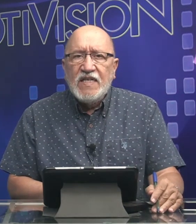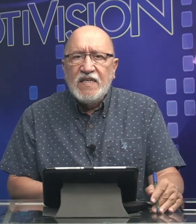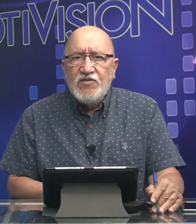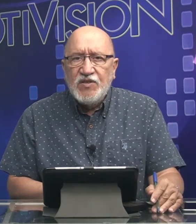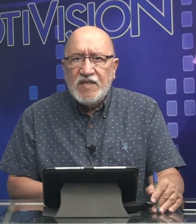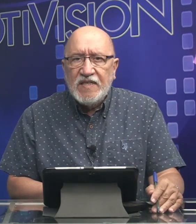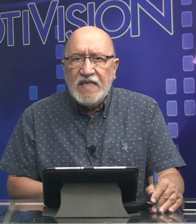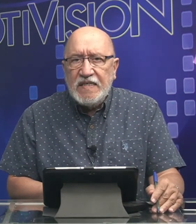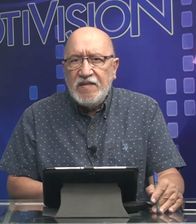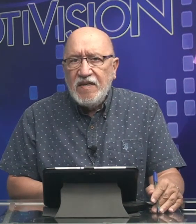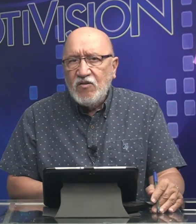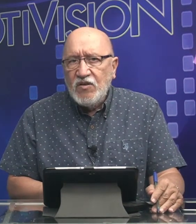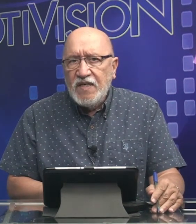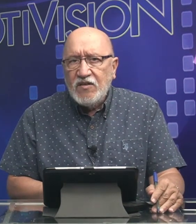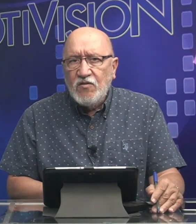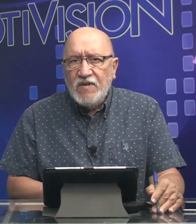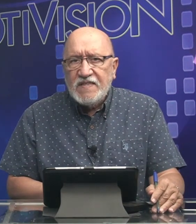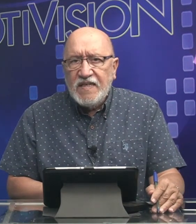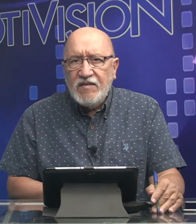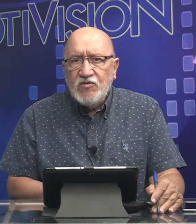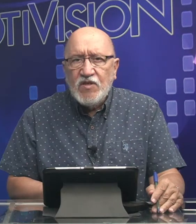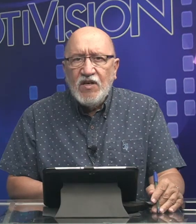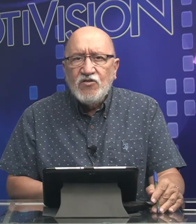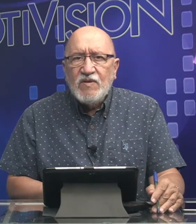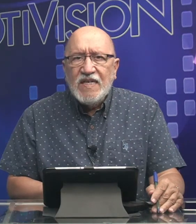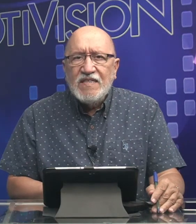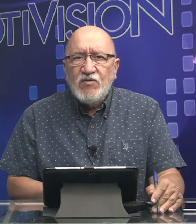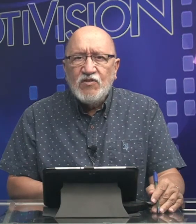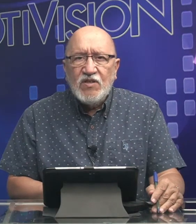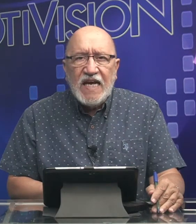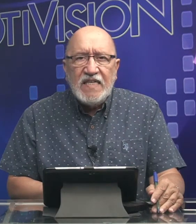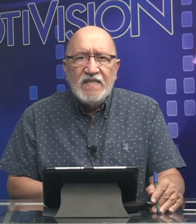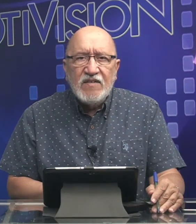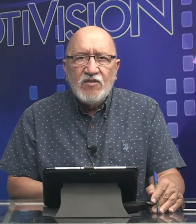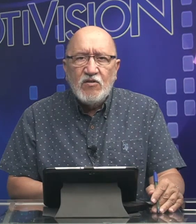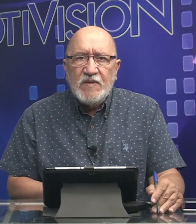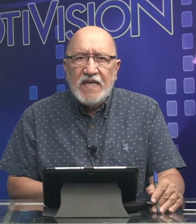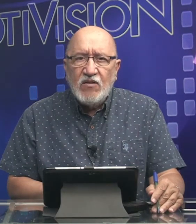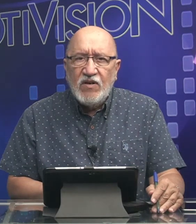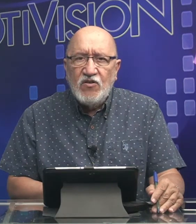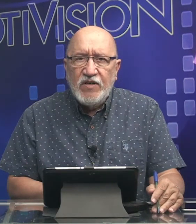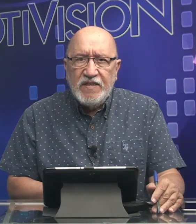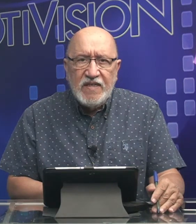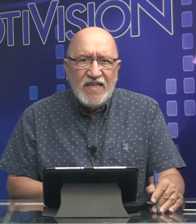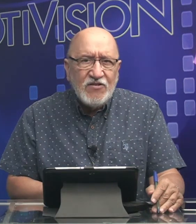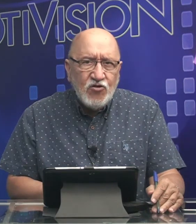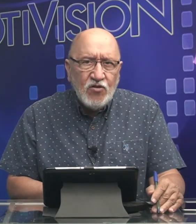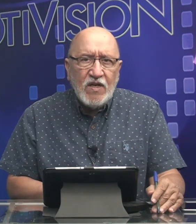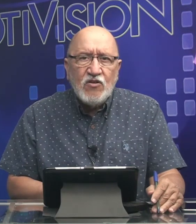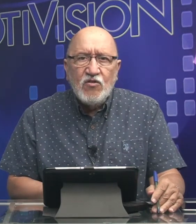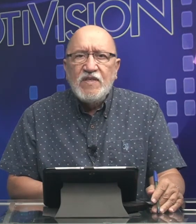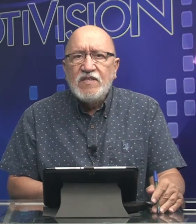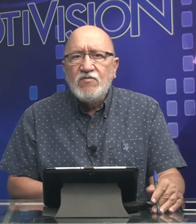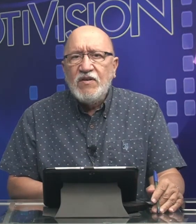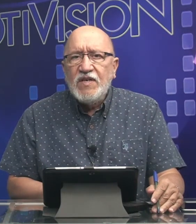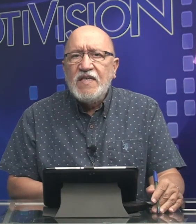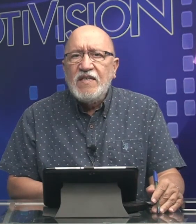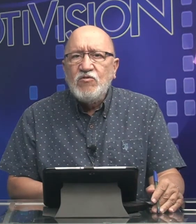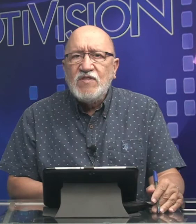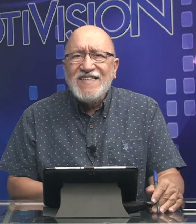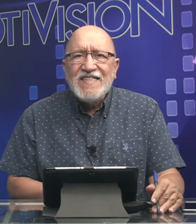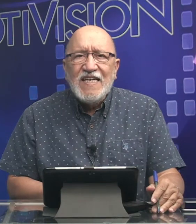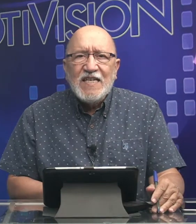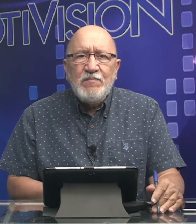abogado ariqueño Enrique Lee, con quien conversaremos sobre la situación al interior del Hospital Juan Noé en torno al COVID-19